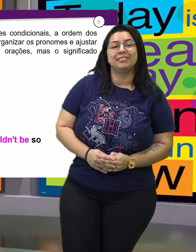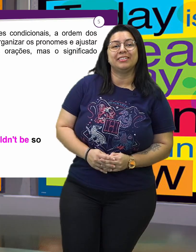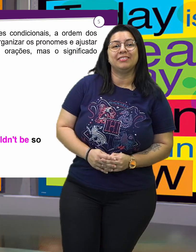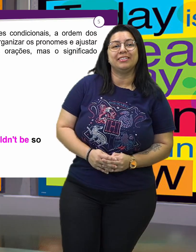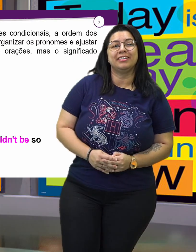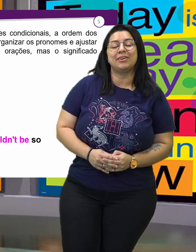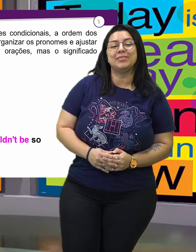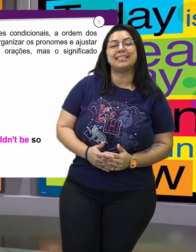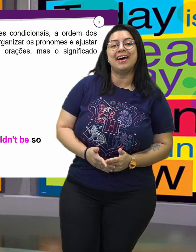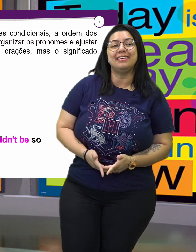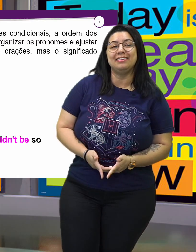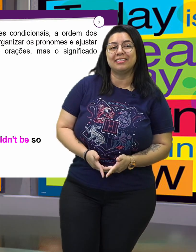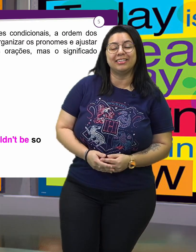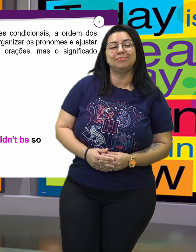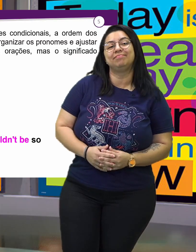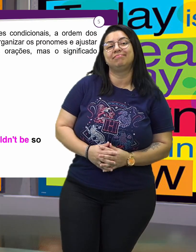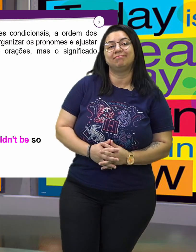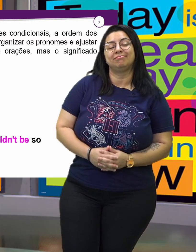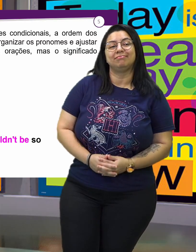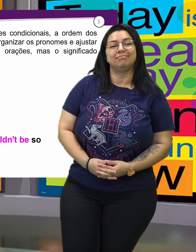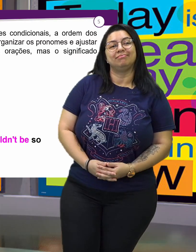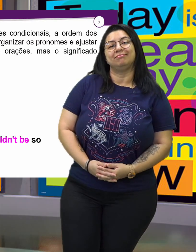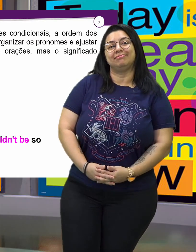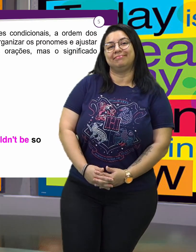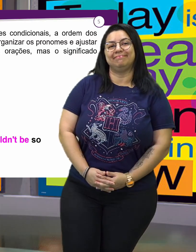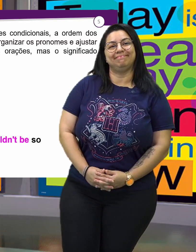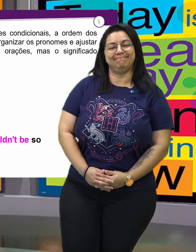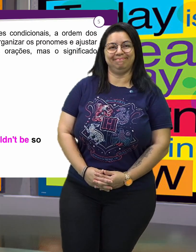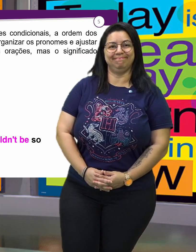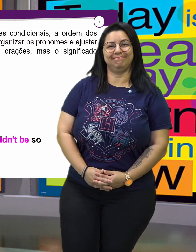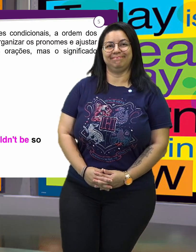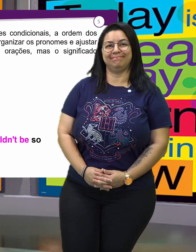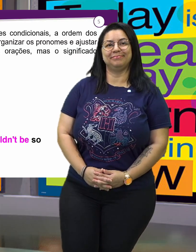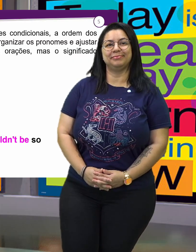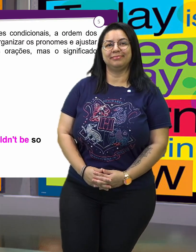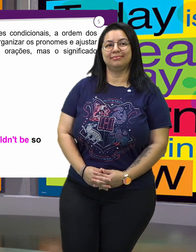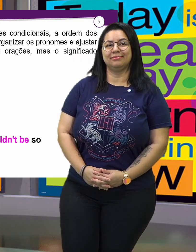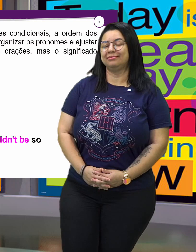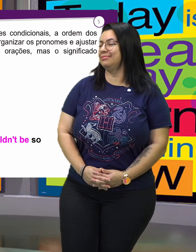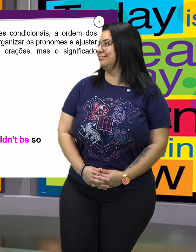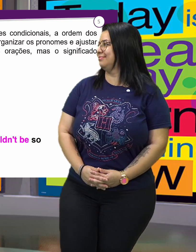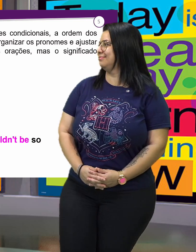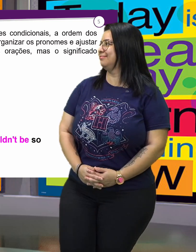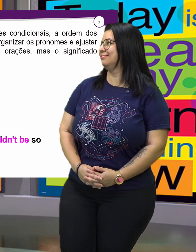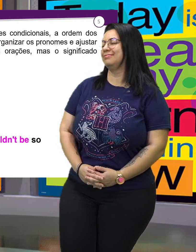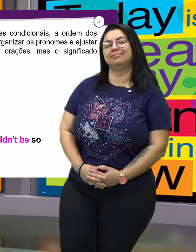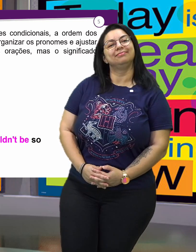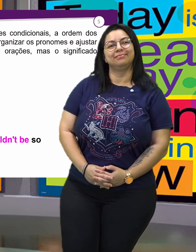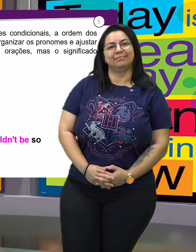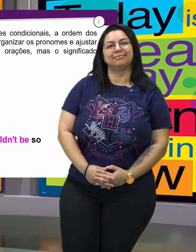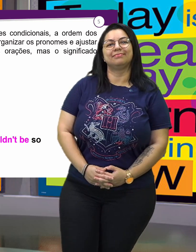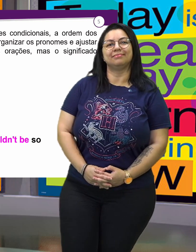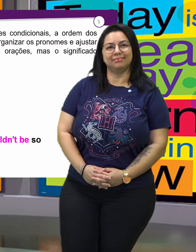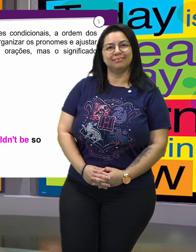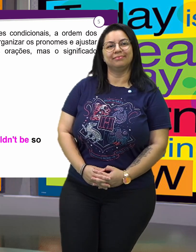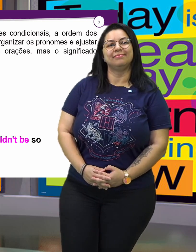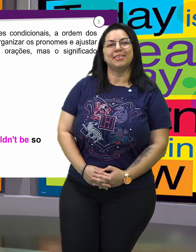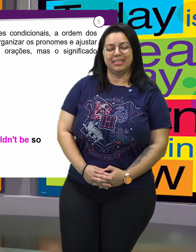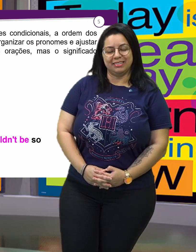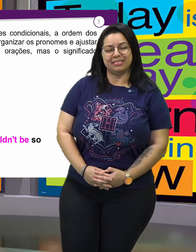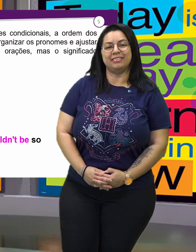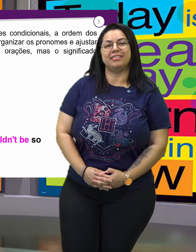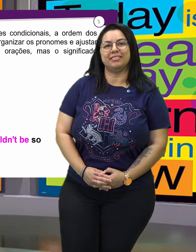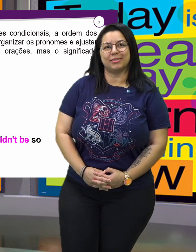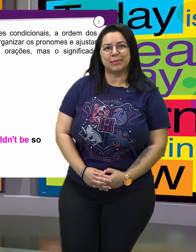ou não estaria, não porque estaria, tanto faz, você pode traduzir para os dois. Esse ria no final, perceba. Não estaria,